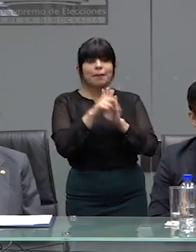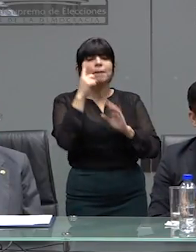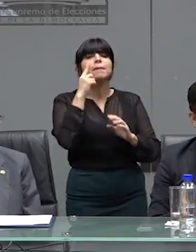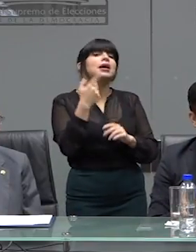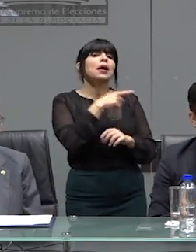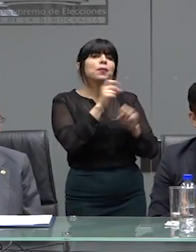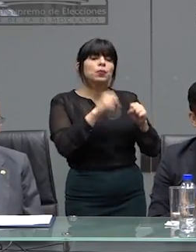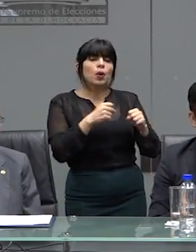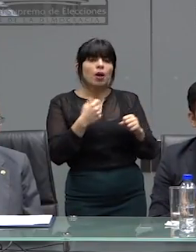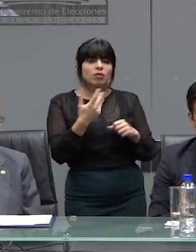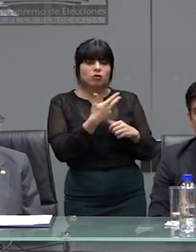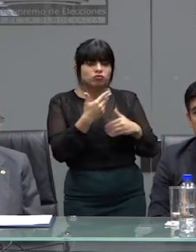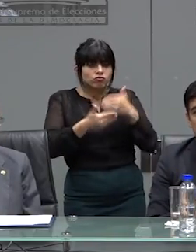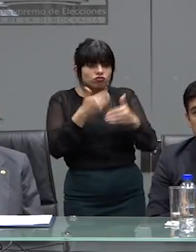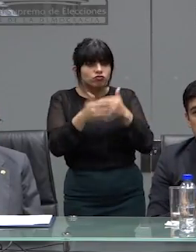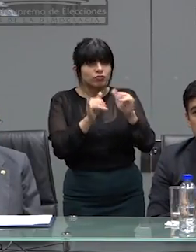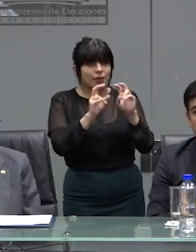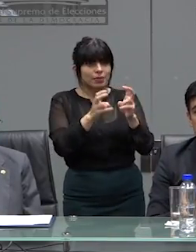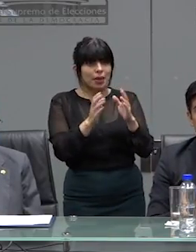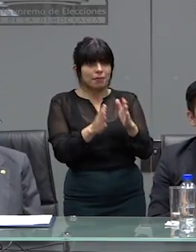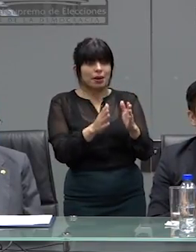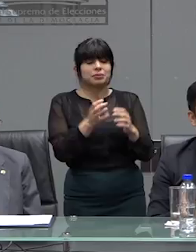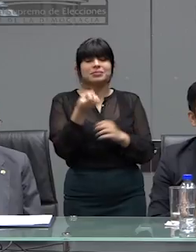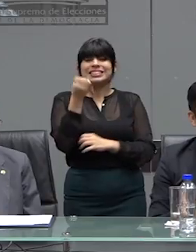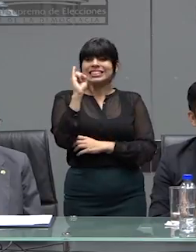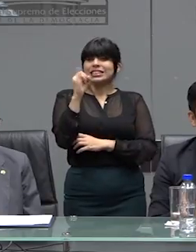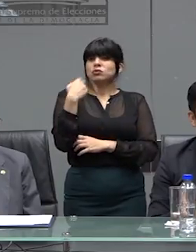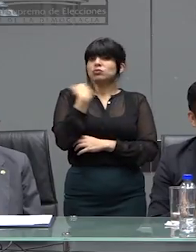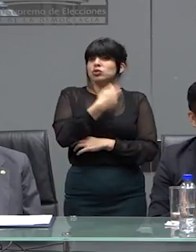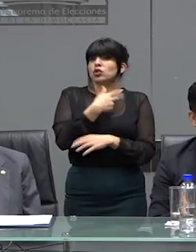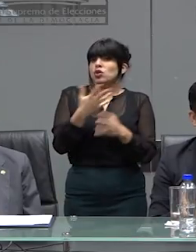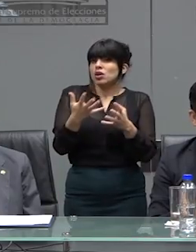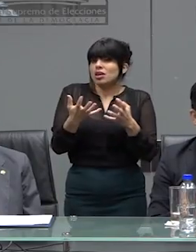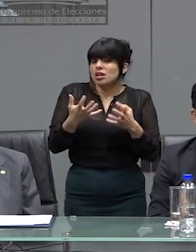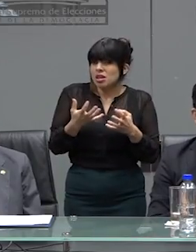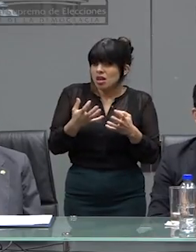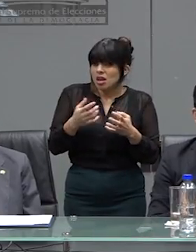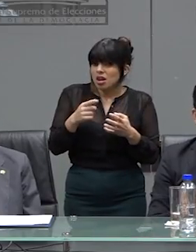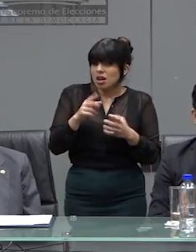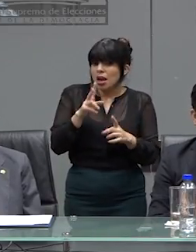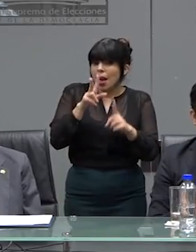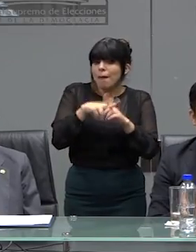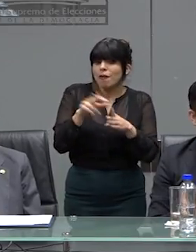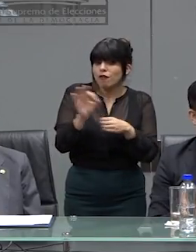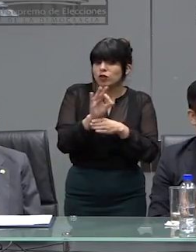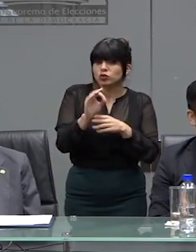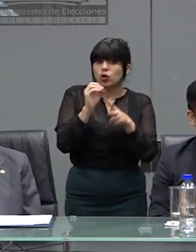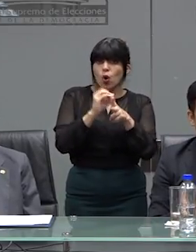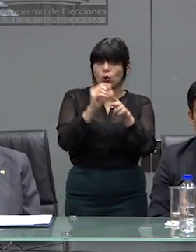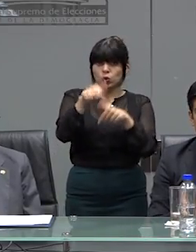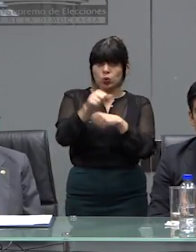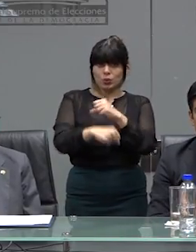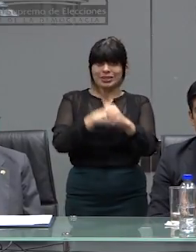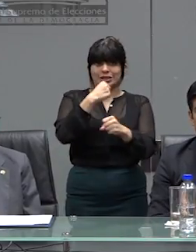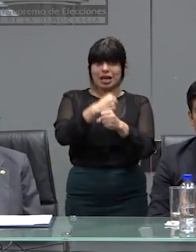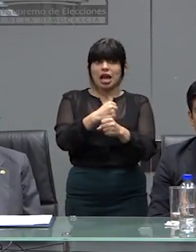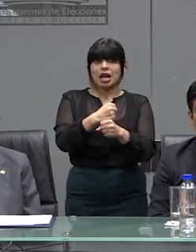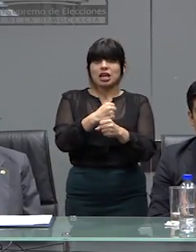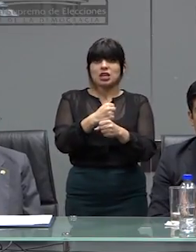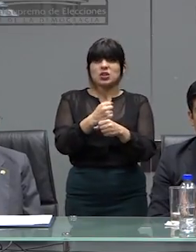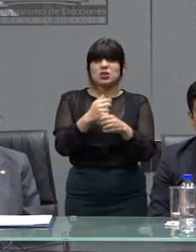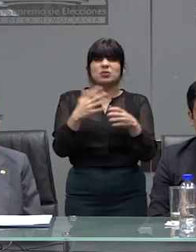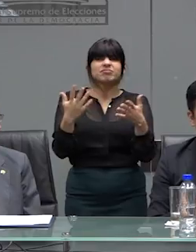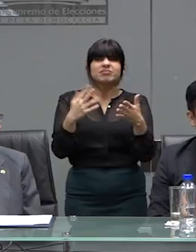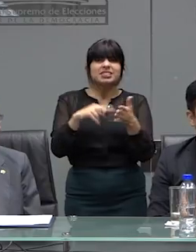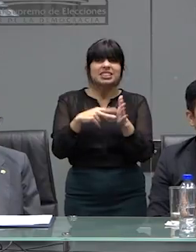que avancemos en esa manera. Si quisiéramos hacer entrar eso a funcionar en octubre de este año,